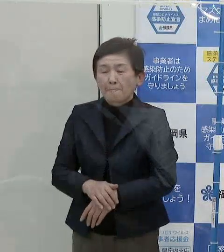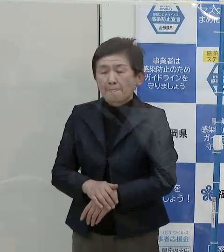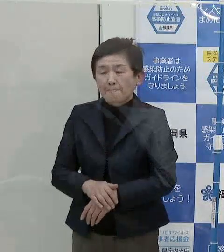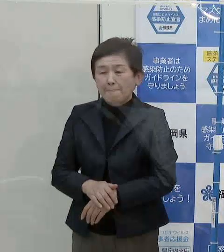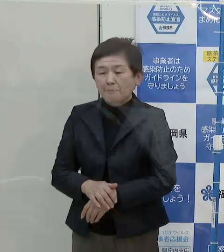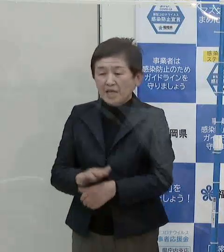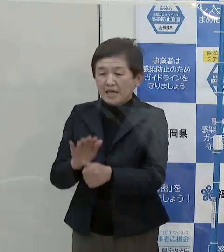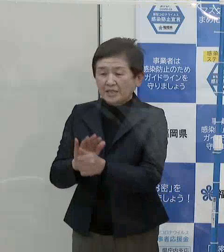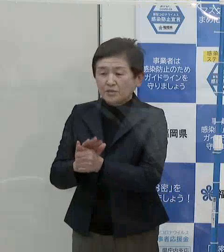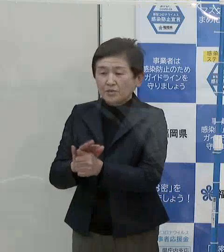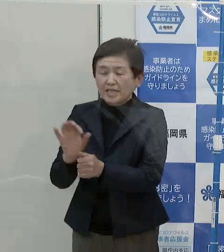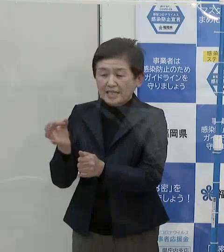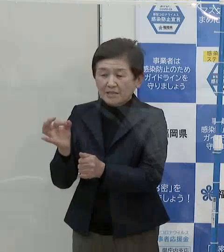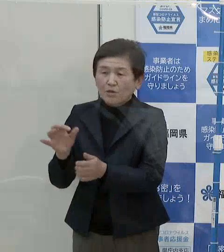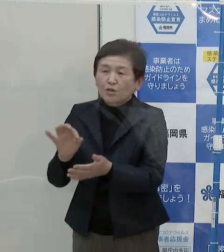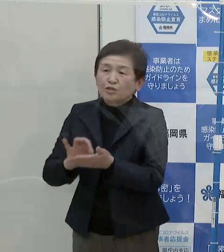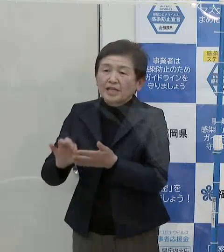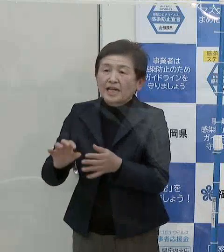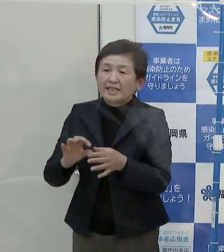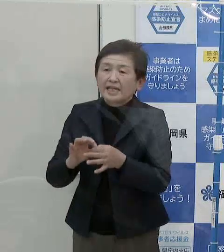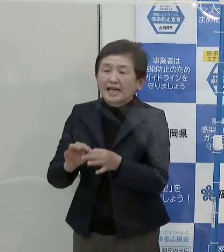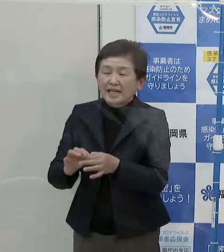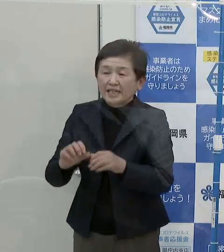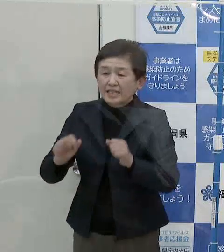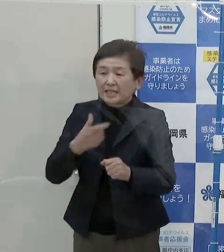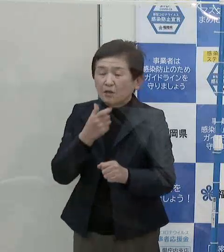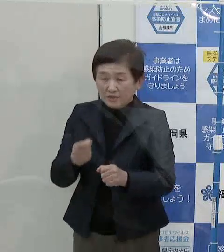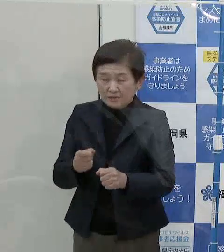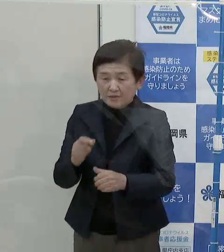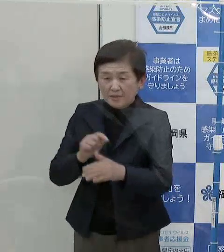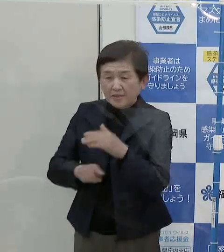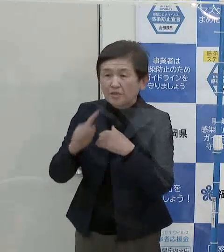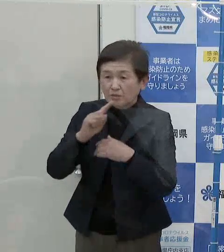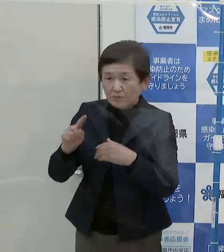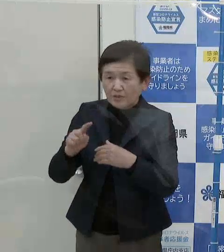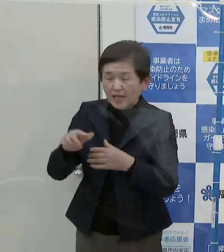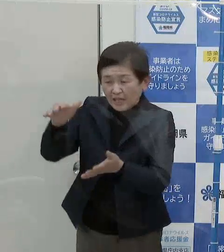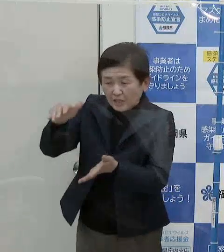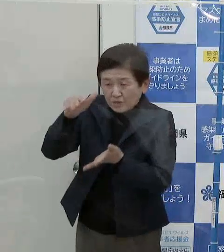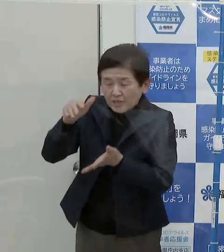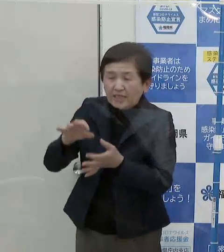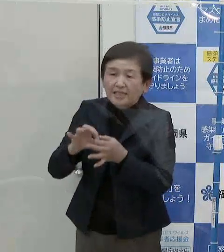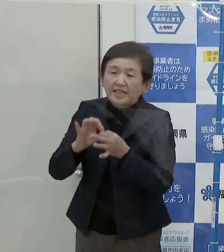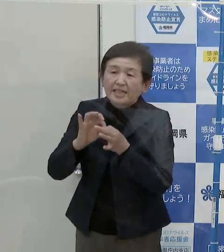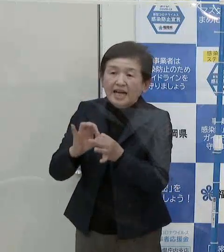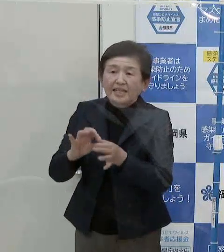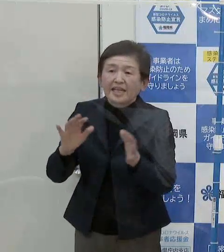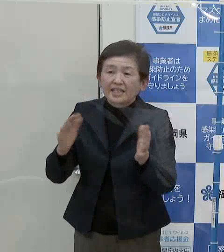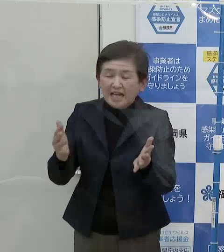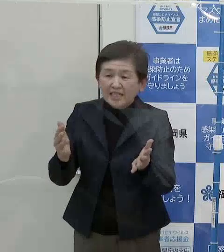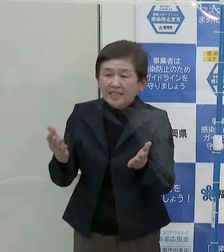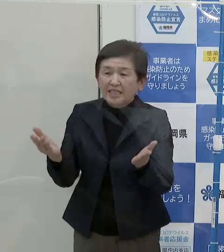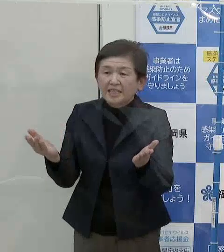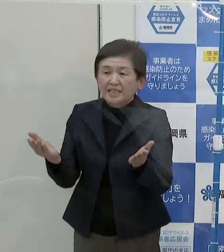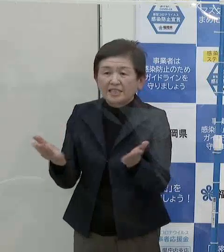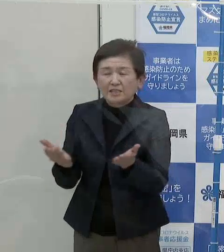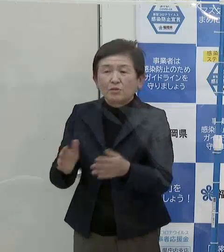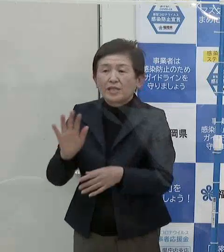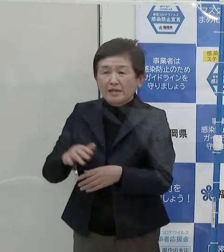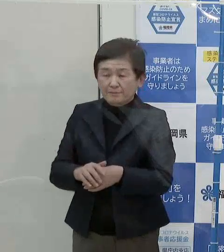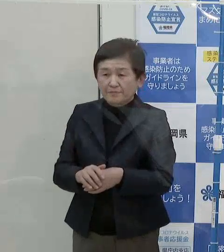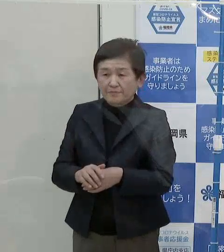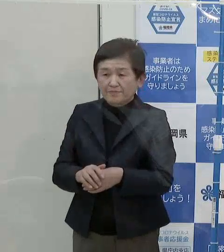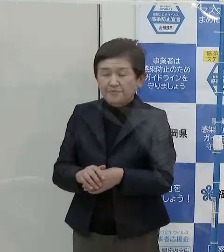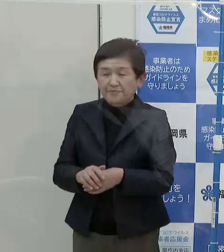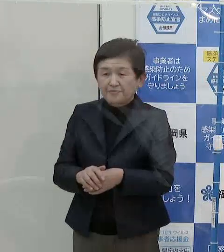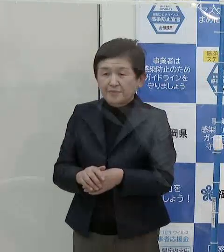女性措置も使いながらやっていただきたいと。というのは収益に関係ない事業なんですよね。で、理